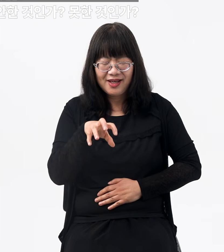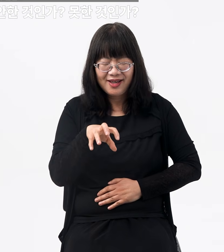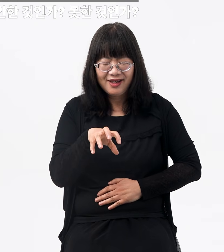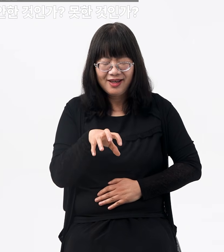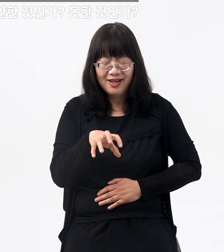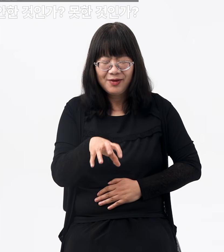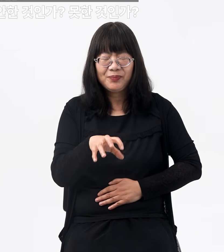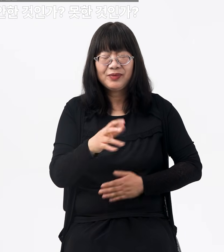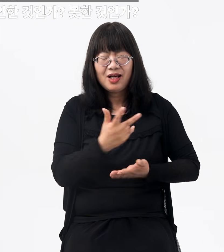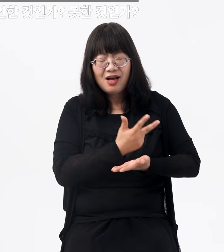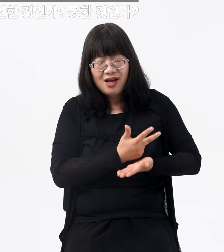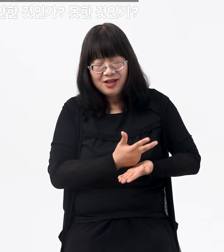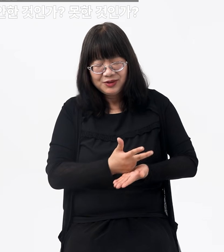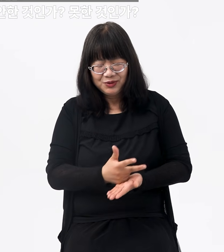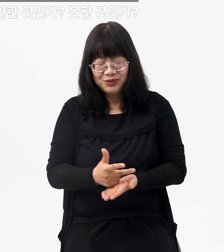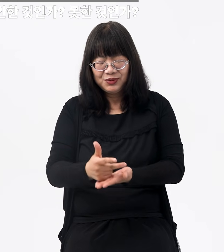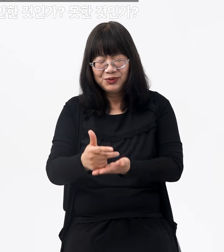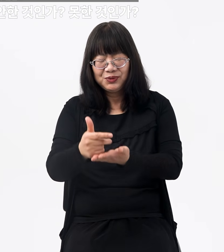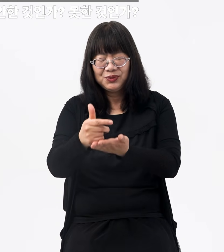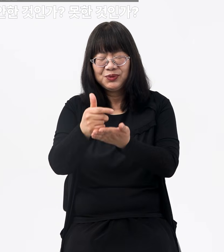요새,